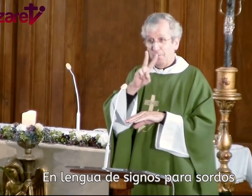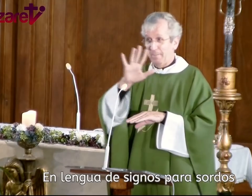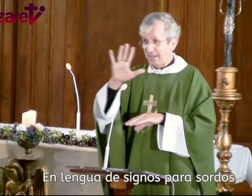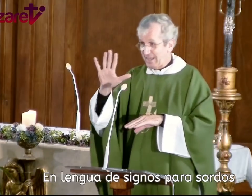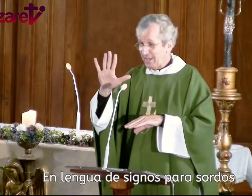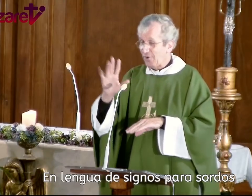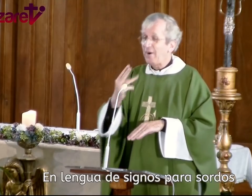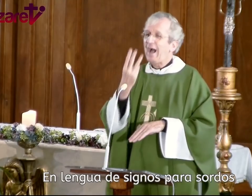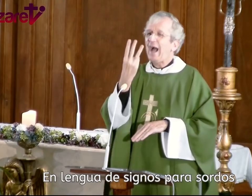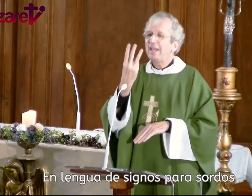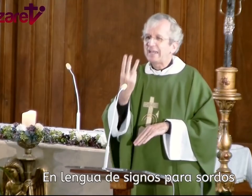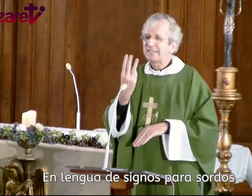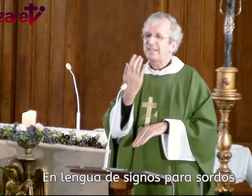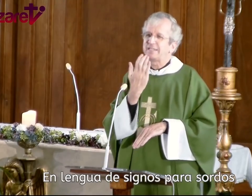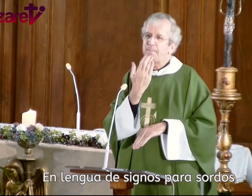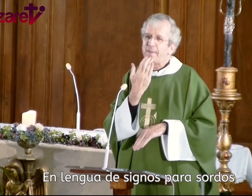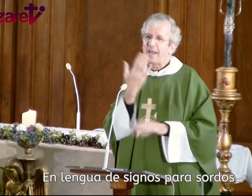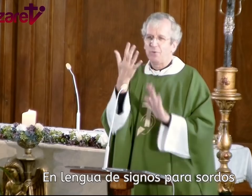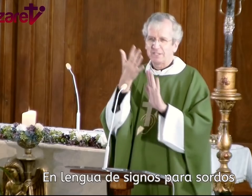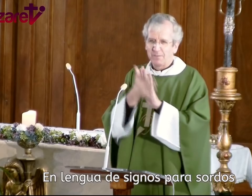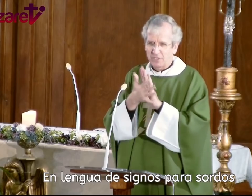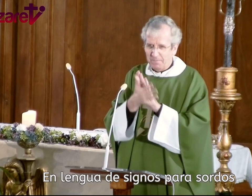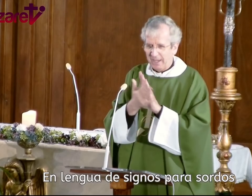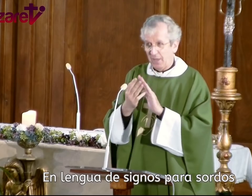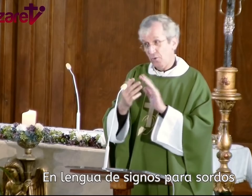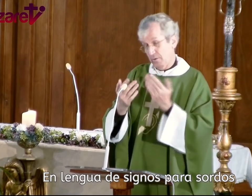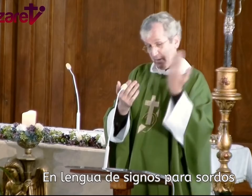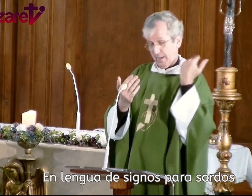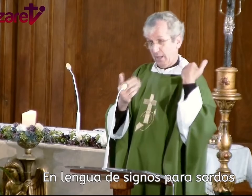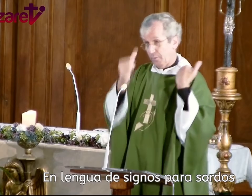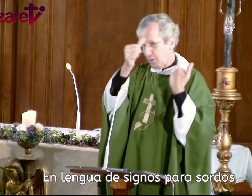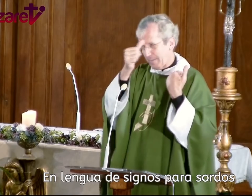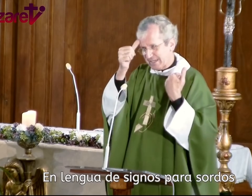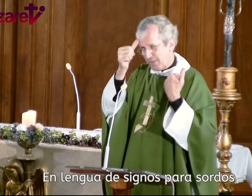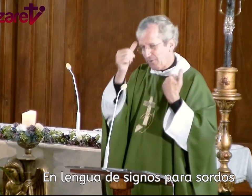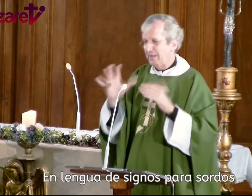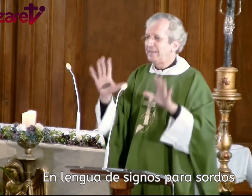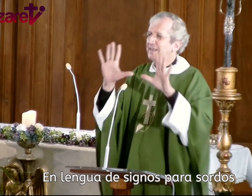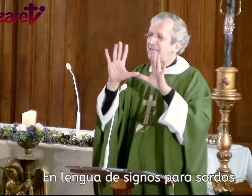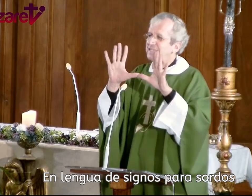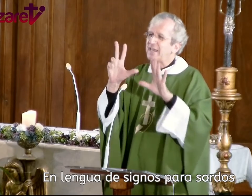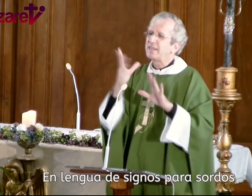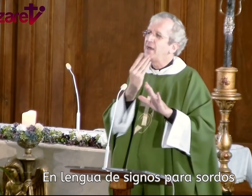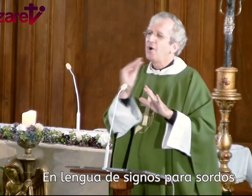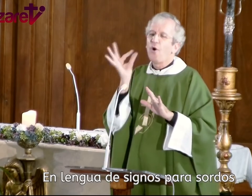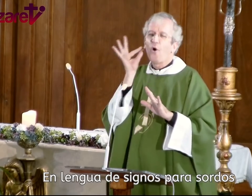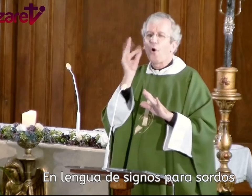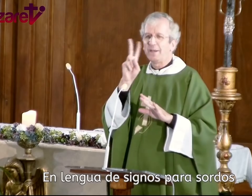25 Hay las tres parábolas Que hemos explicado El domingo pasado De las diez jóvenes